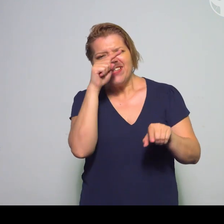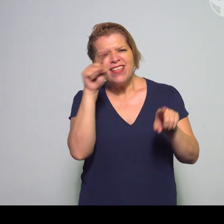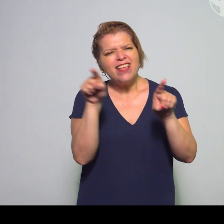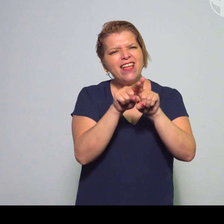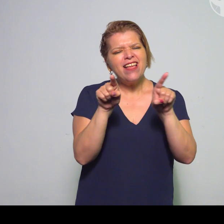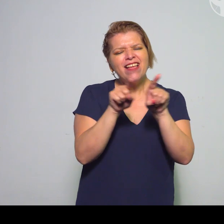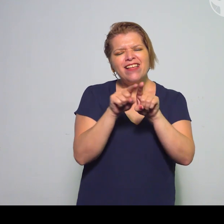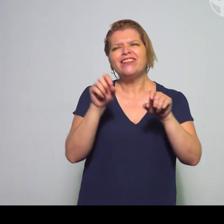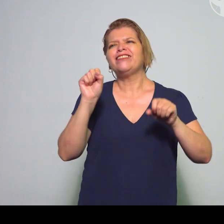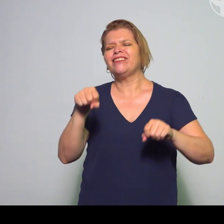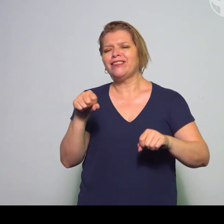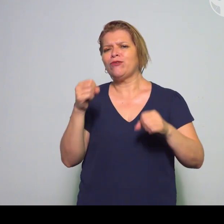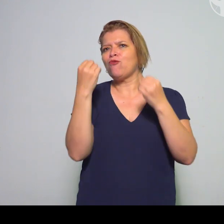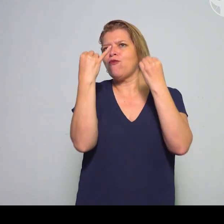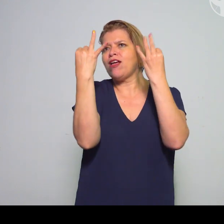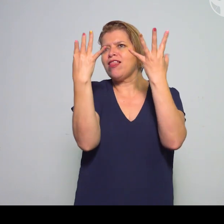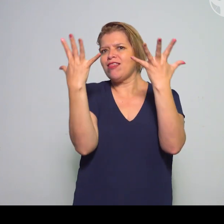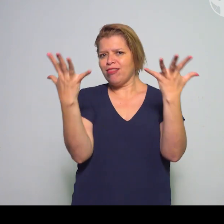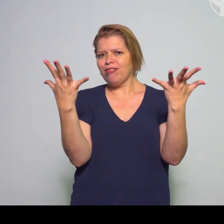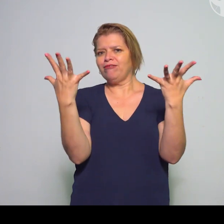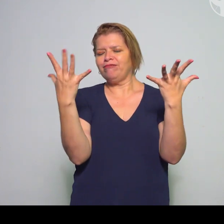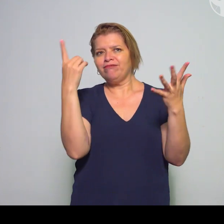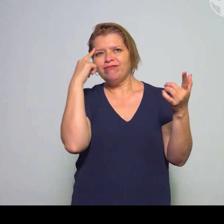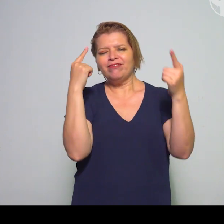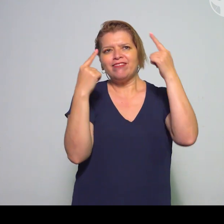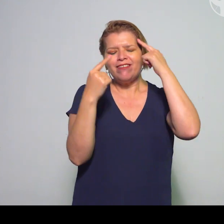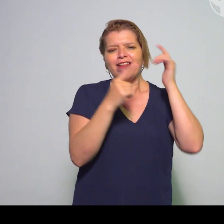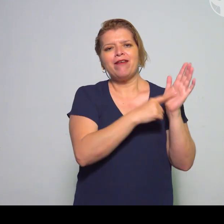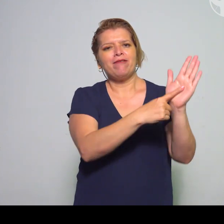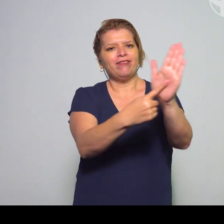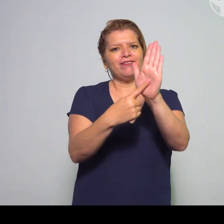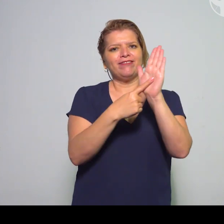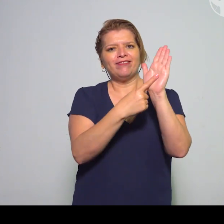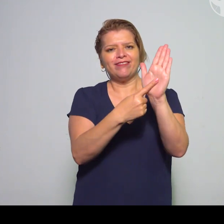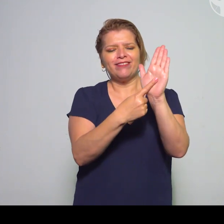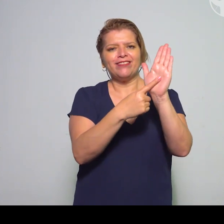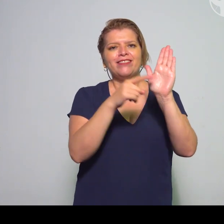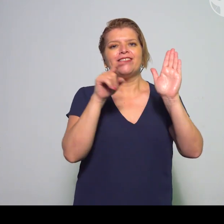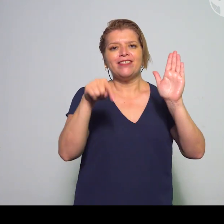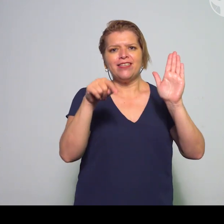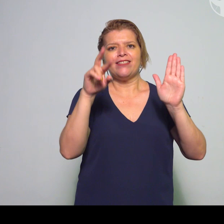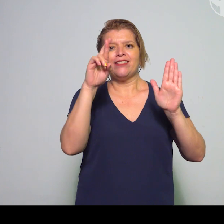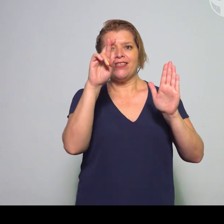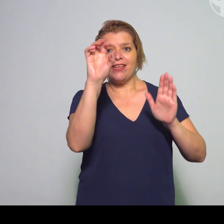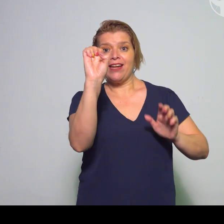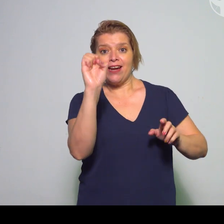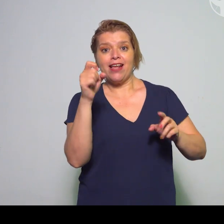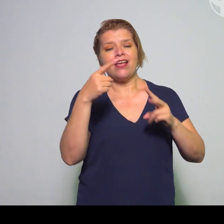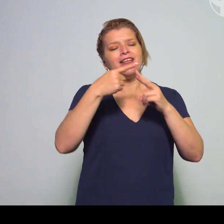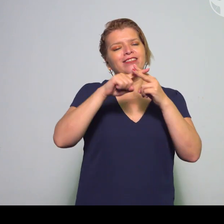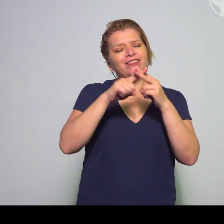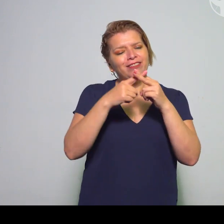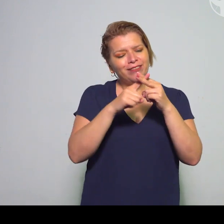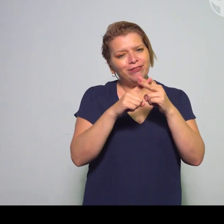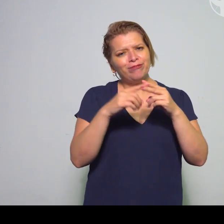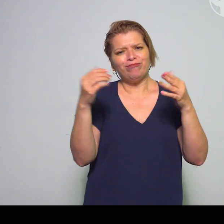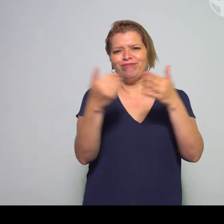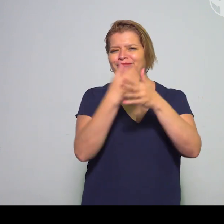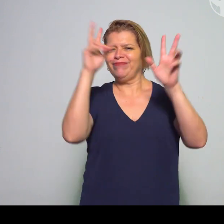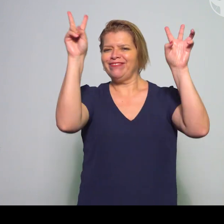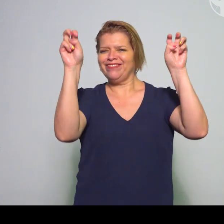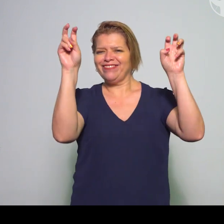una pregunta y te la hago a ti también, María José. ¿Cuántos nos identificamos con la presentación de serie de El